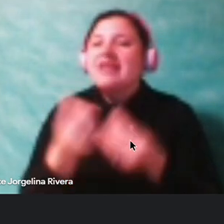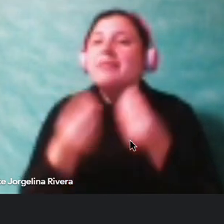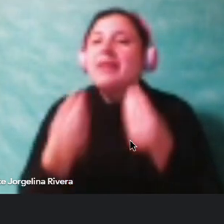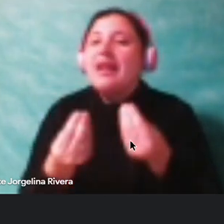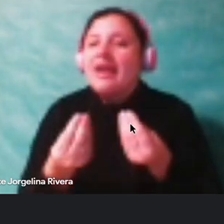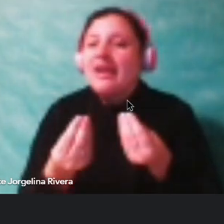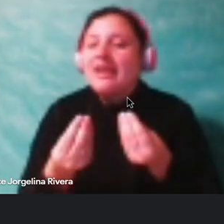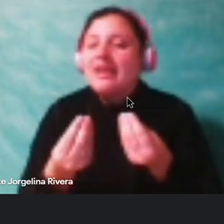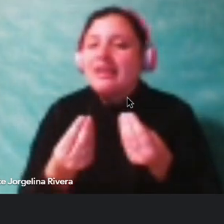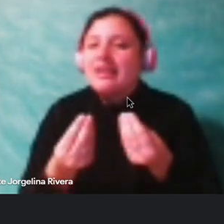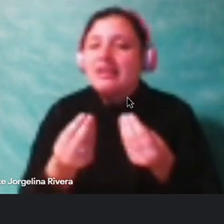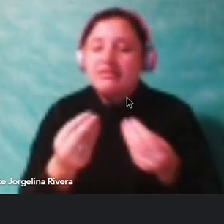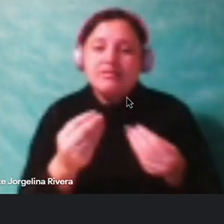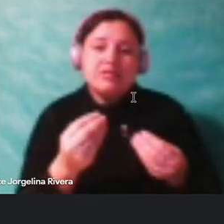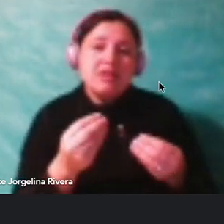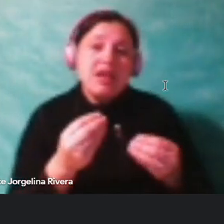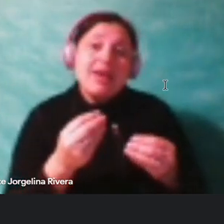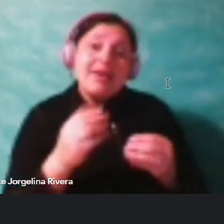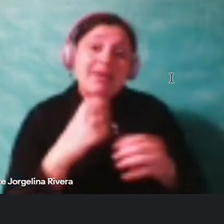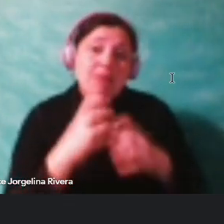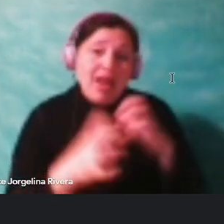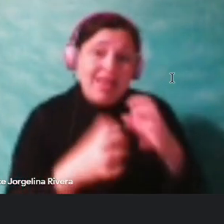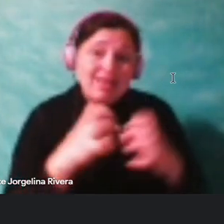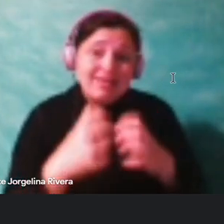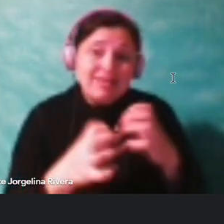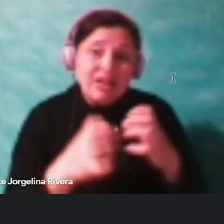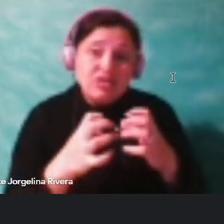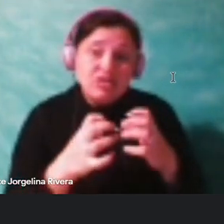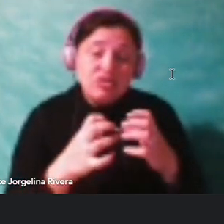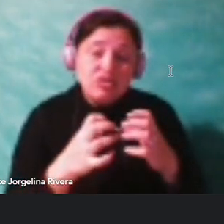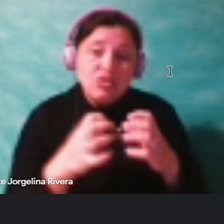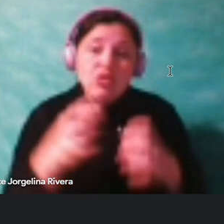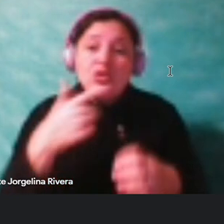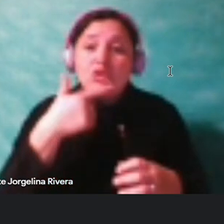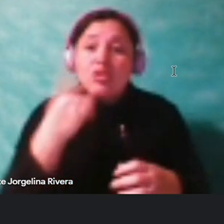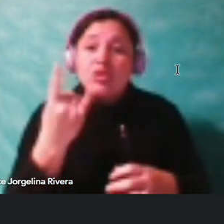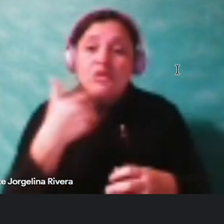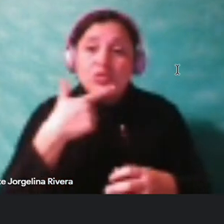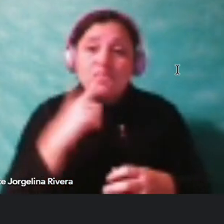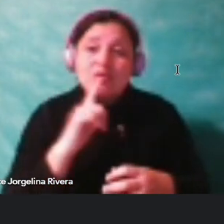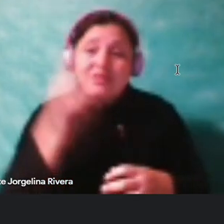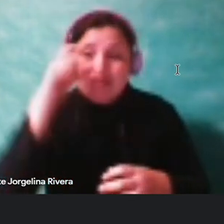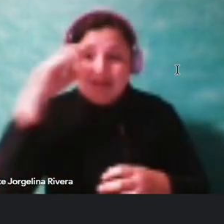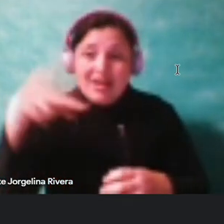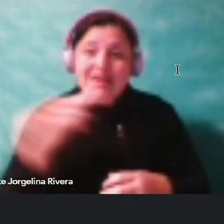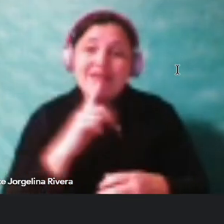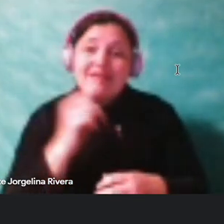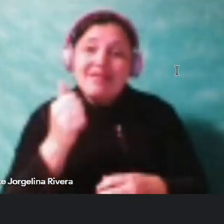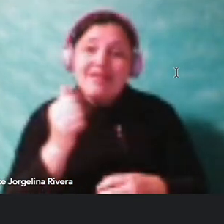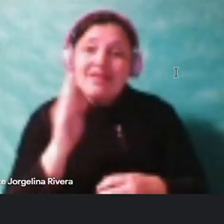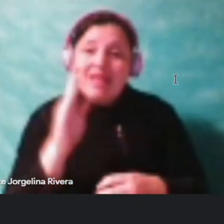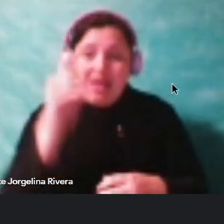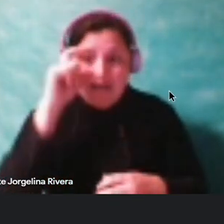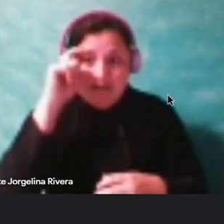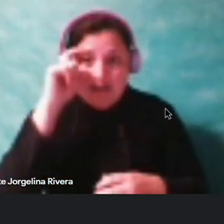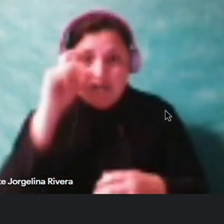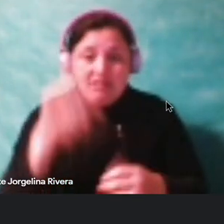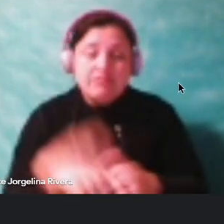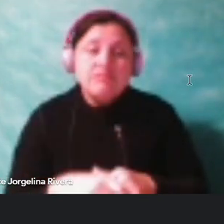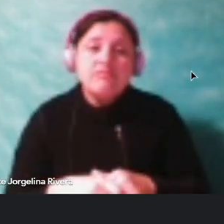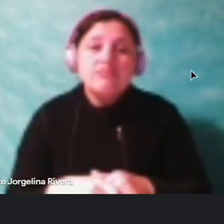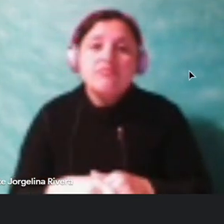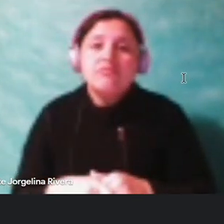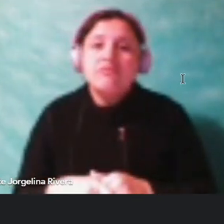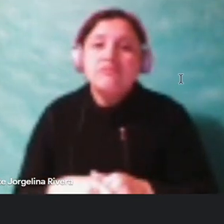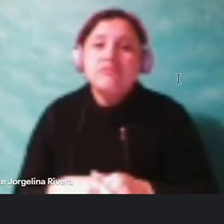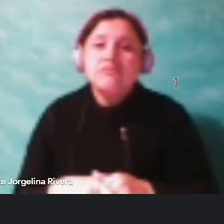Para el desarrollo sustentable. Bien. Y este yet puede ser aunque.